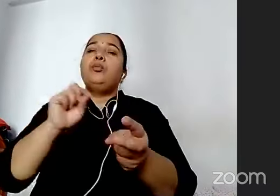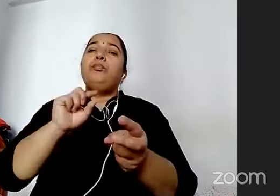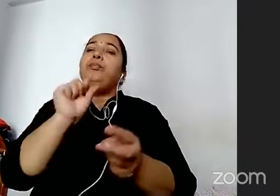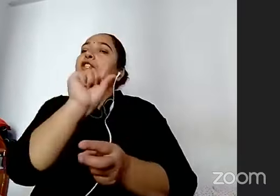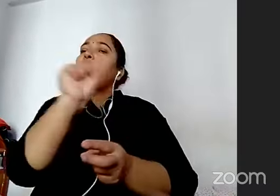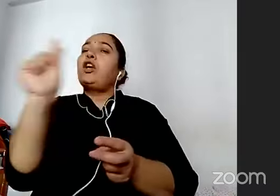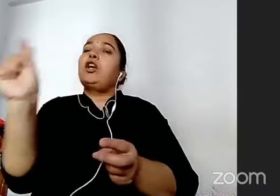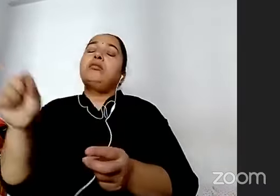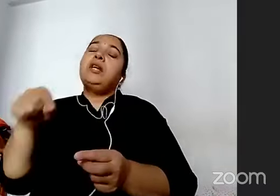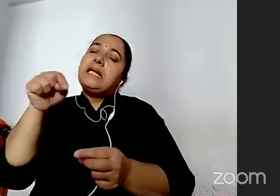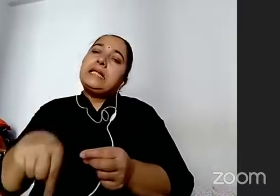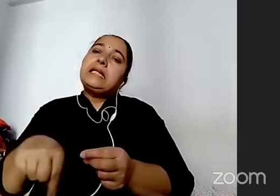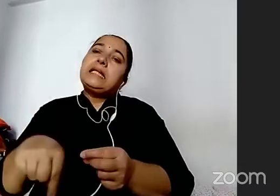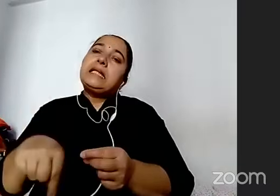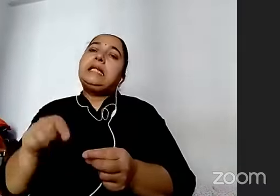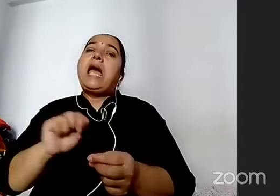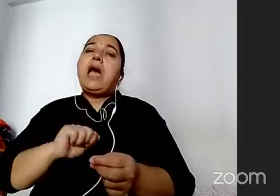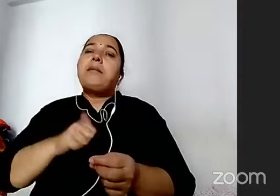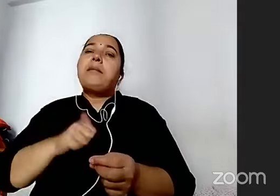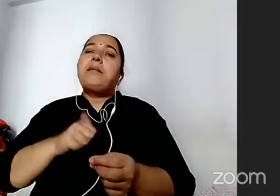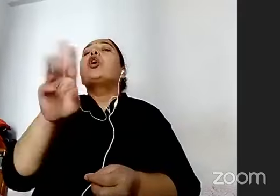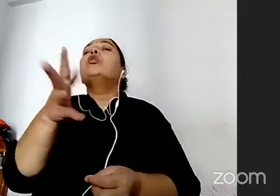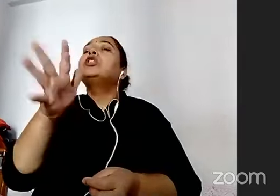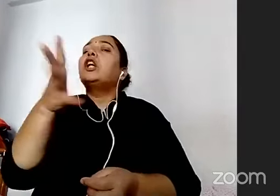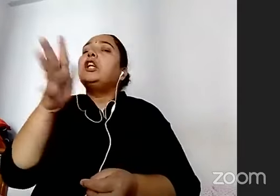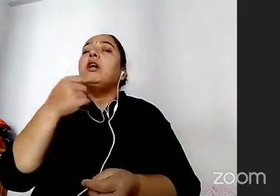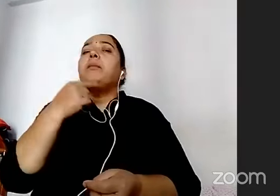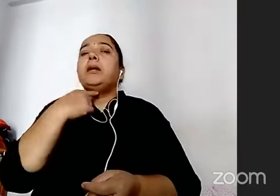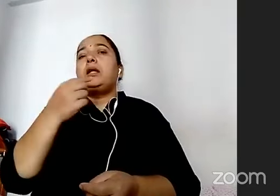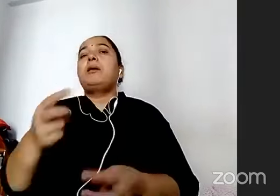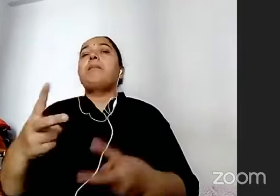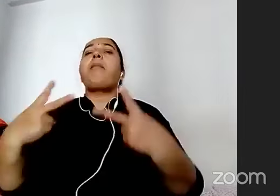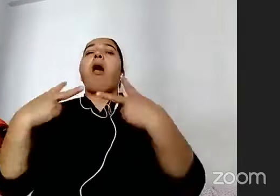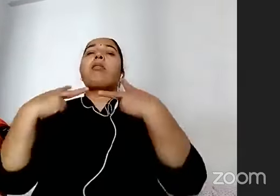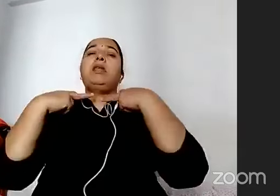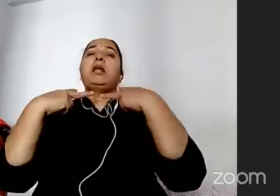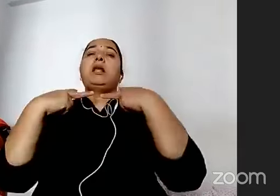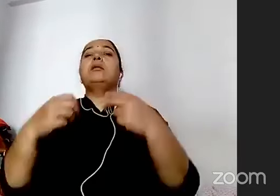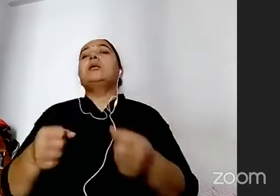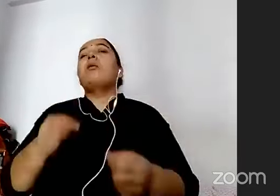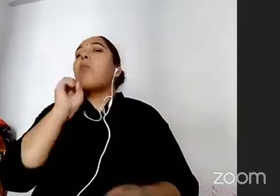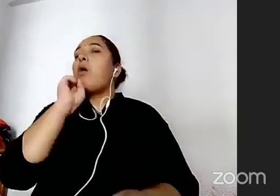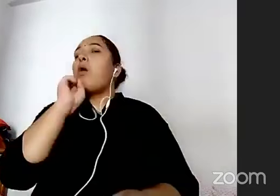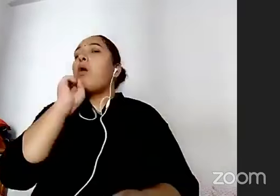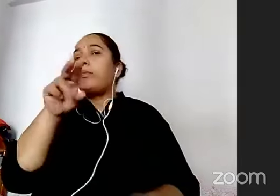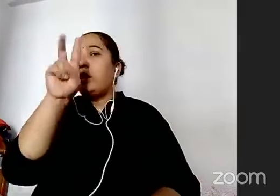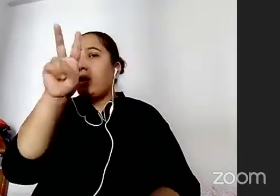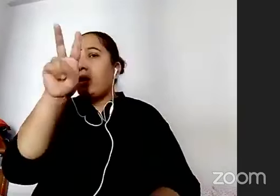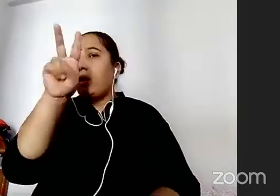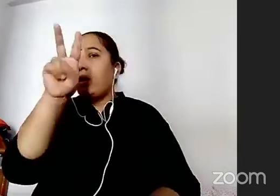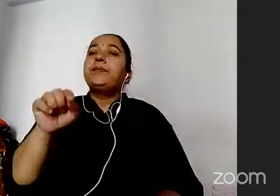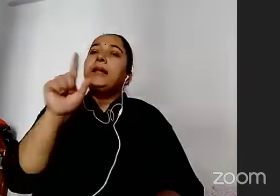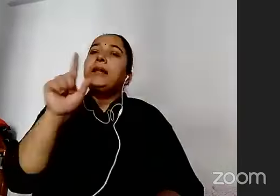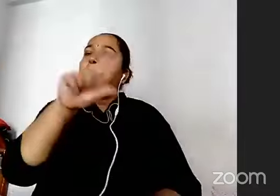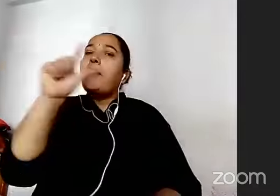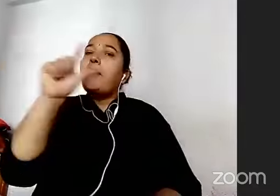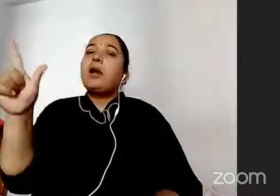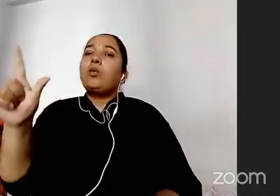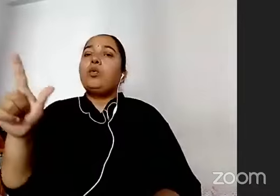भनेर हामीले बाध्यतापूर्वक भन्नुपर्ने चाहिँ अवस्था आउँछ त्यही भएर नेपालको कन्टेक्स्टमा हेर्दाखेरि पनि यो